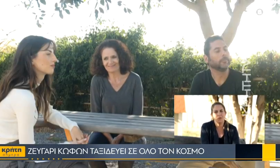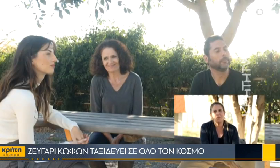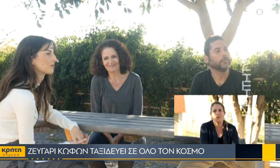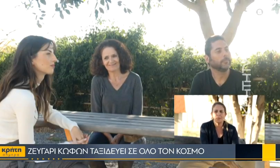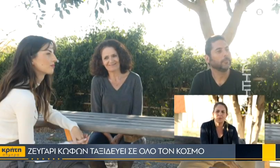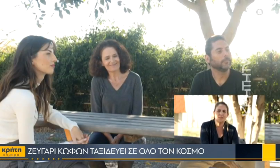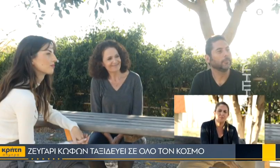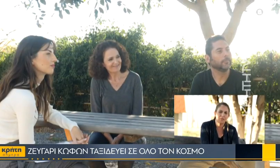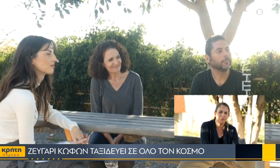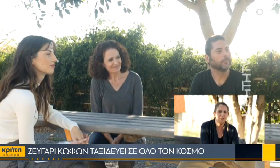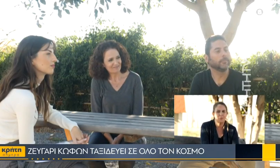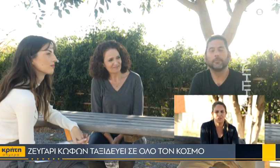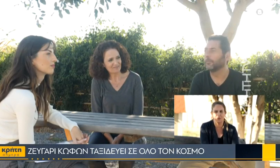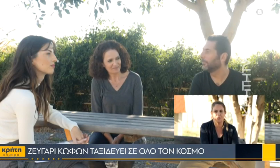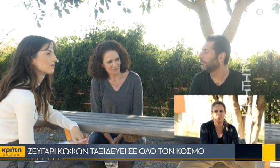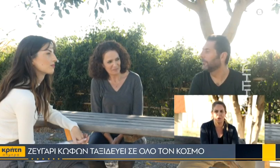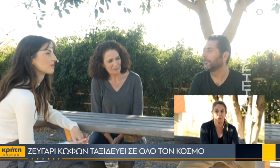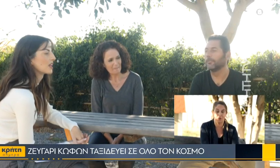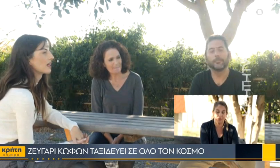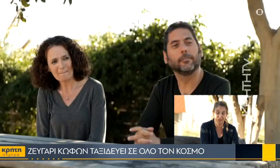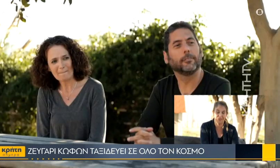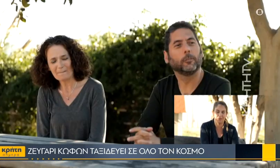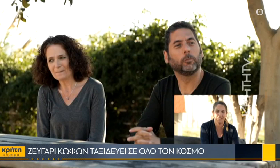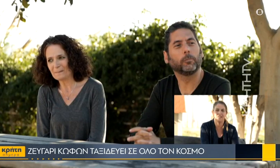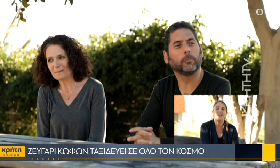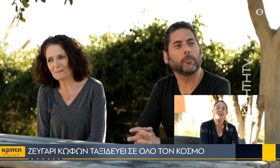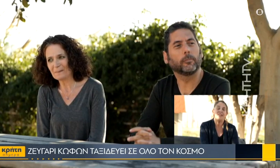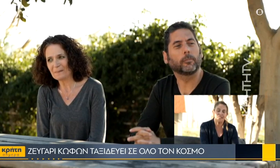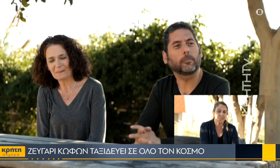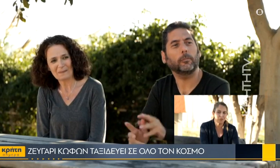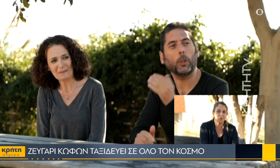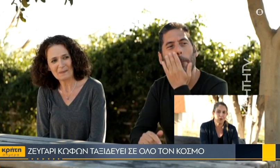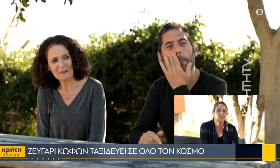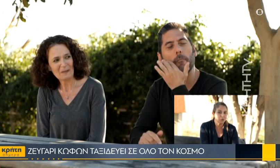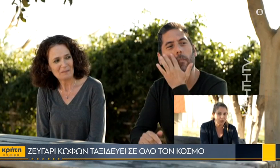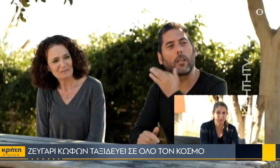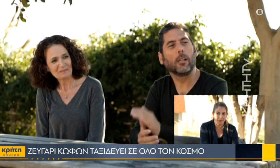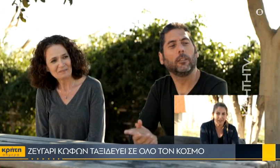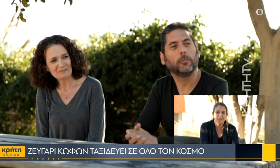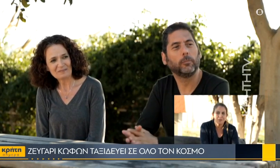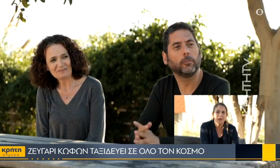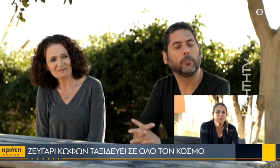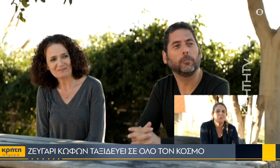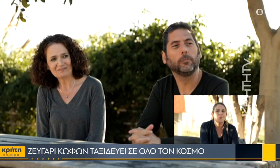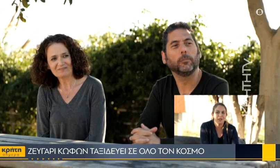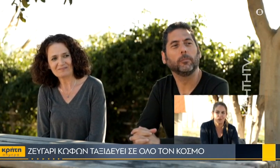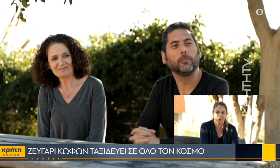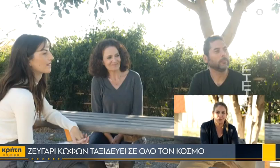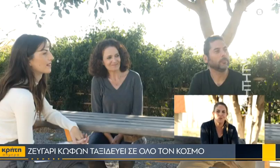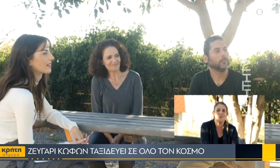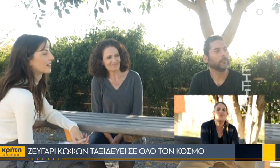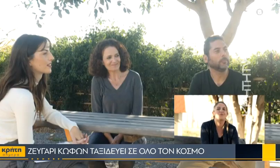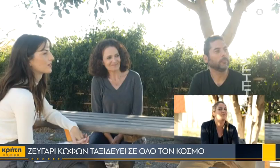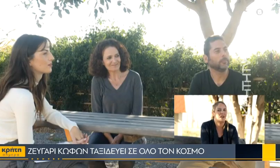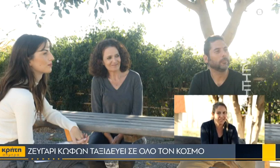εντάξει, λίγο βλέποντας, μαθαίνοντας, μπορείς να το έχεις στο μυαλό σου. Αυτή η εμπειρία ήταν κάτι το οποίο αναζητούσαμε κι εμείς, να βρούμε ένα μέρος πολύ